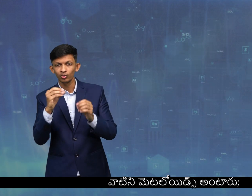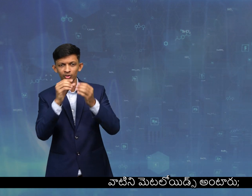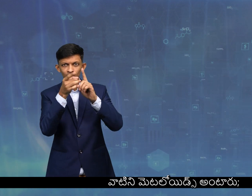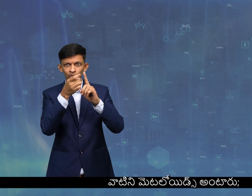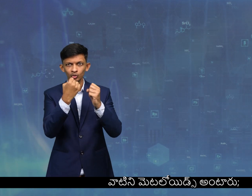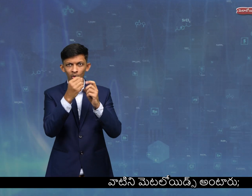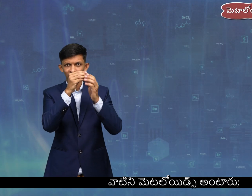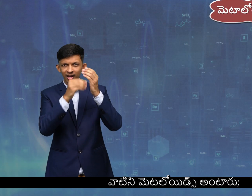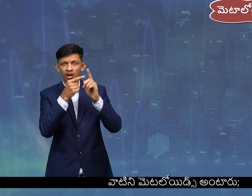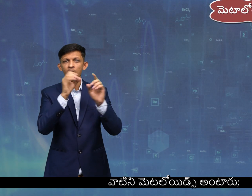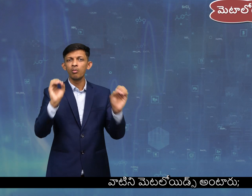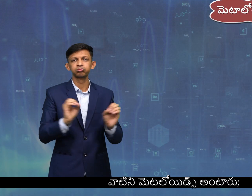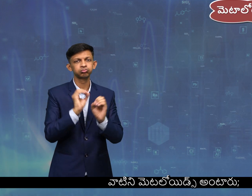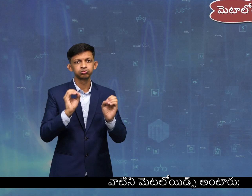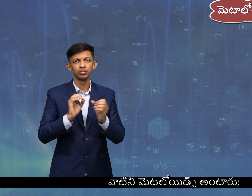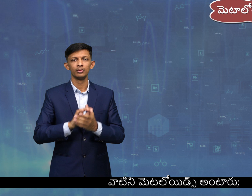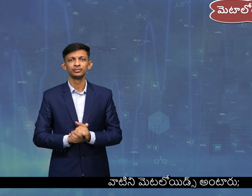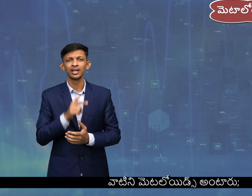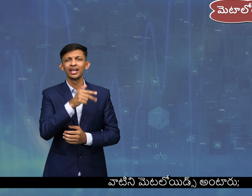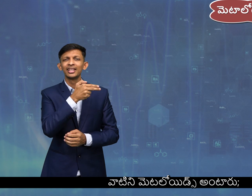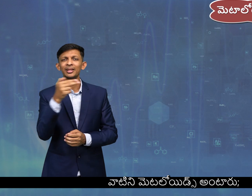వాటిని మెటలోయిడ్స్ అంటారు.